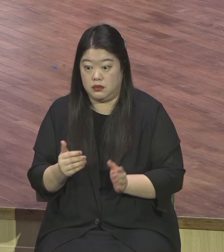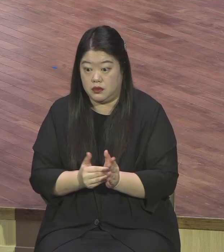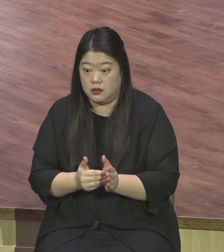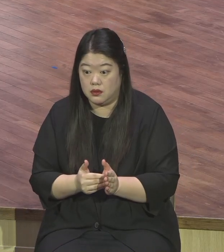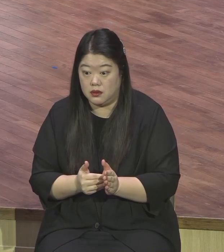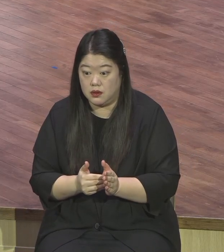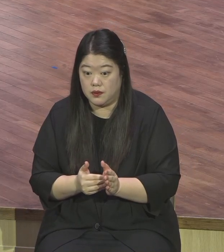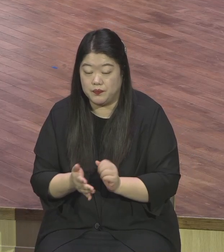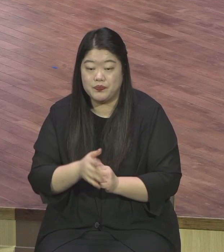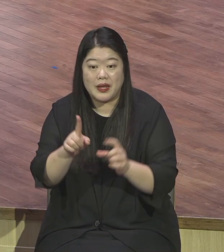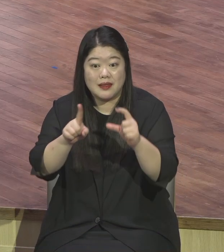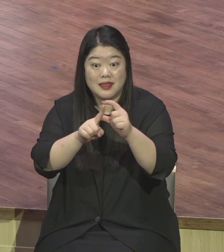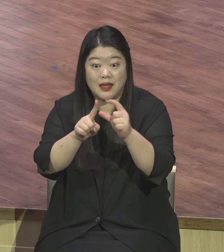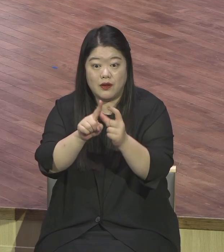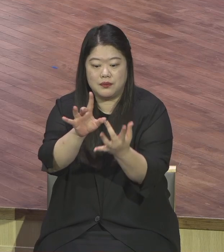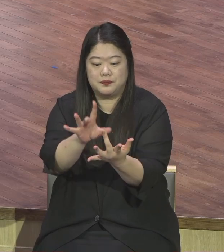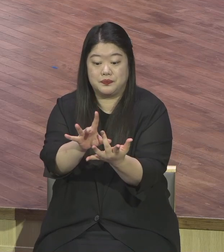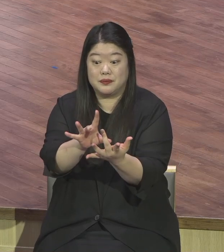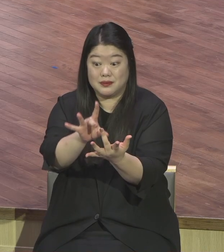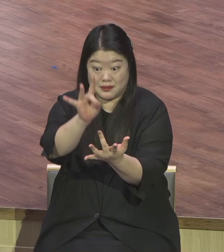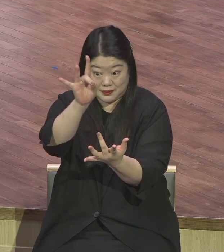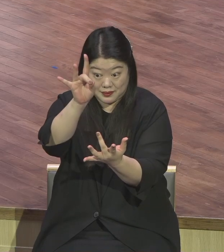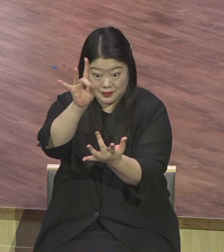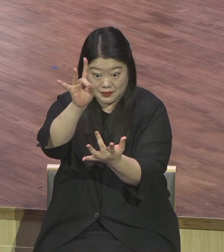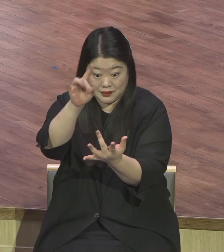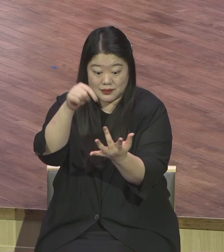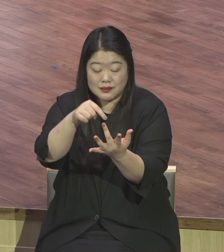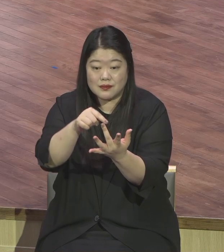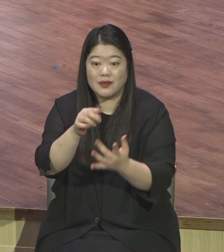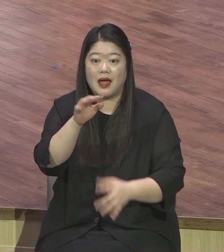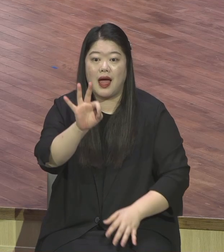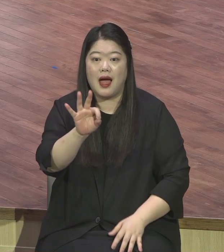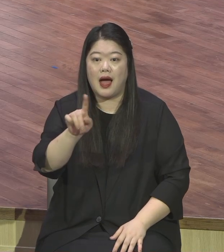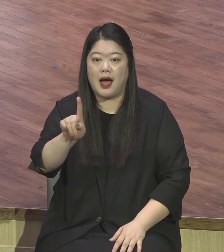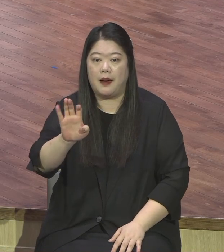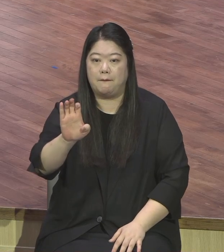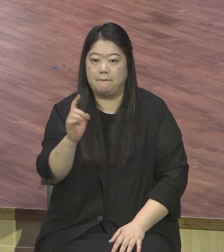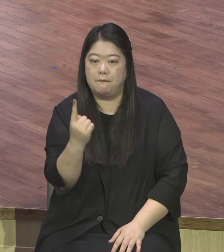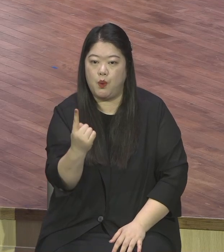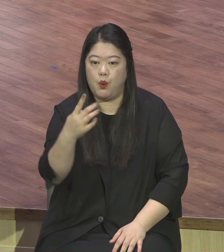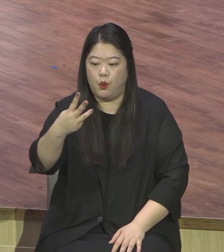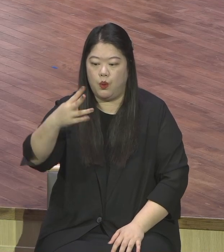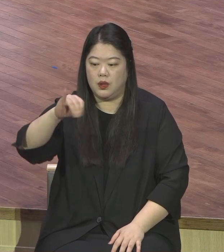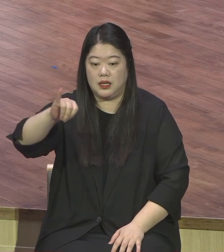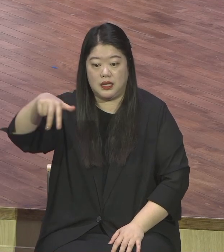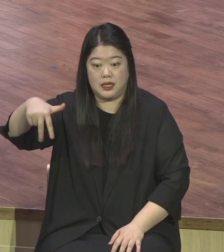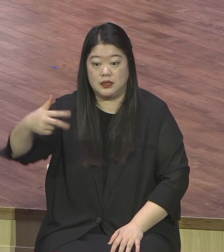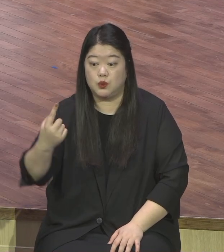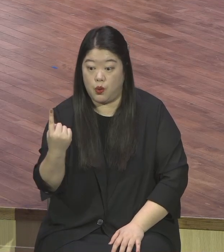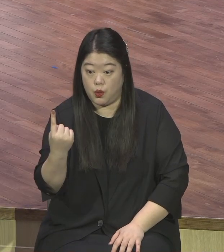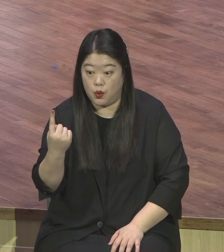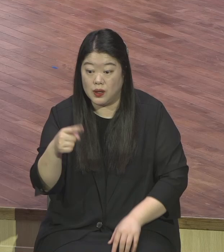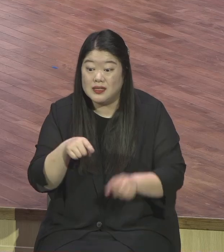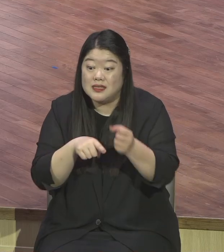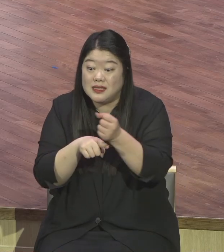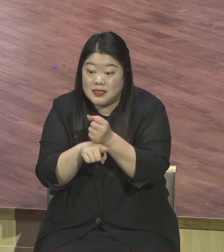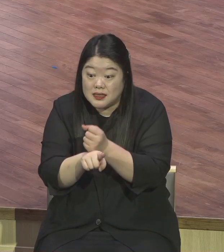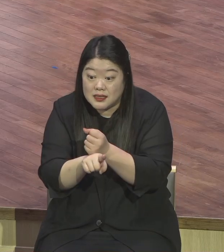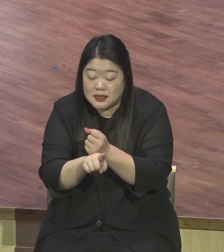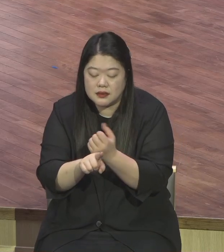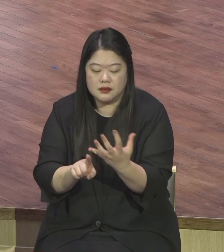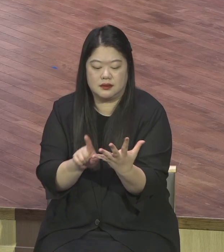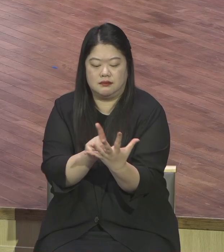택정하다, 아폴리조라고 하는데 떼어놓다, 분리하다 그런 뜻이에요. 떼어놓았다, 분리하다. 무슨